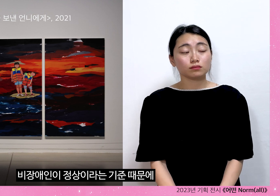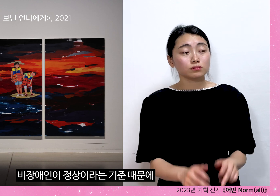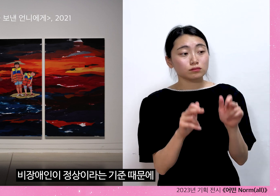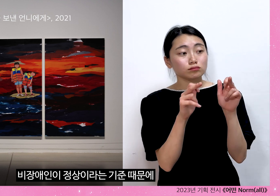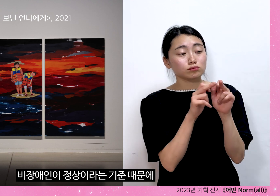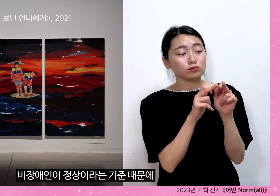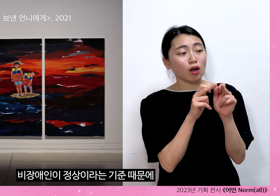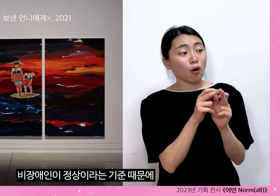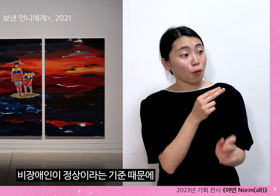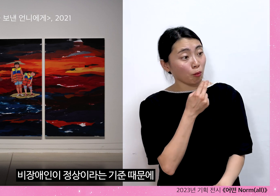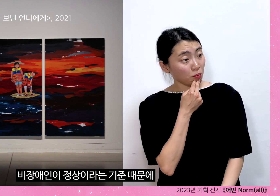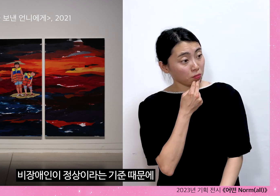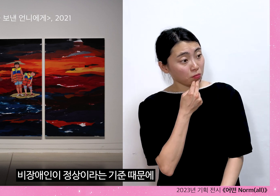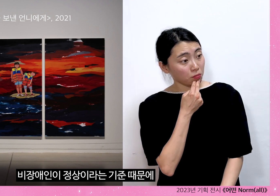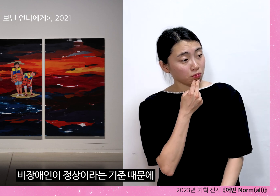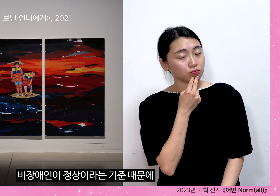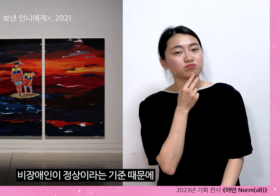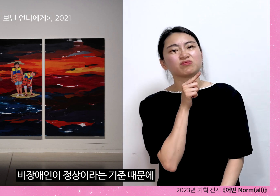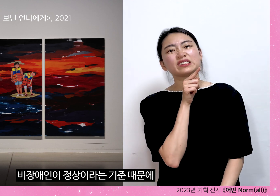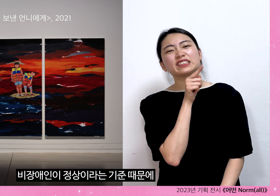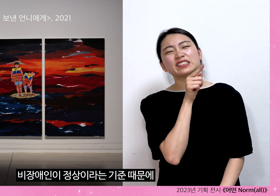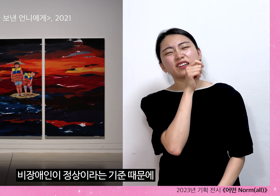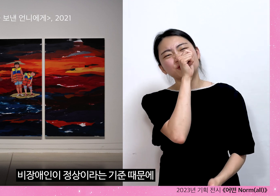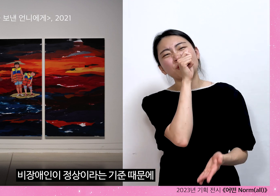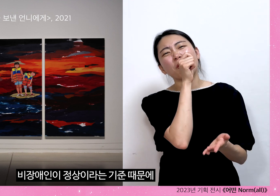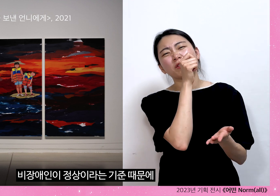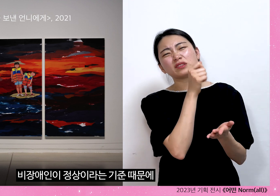비장애인이 정상이라는 기준 때문에